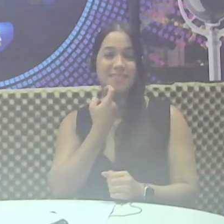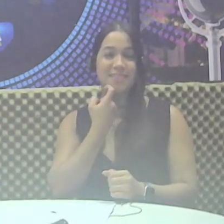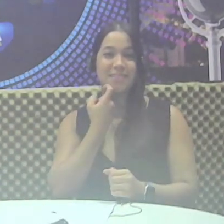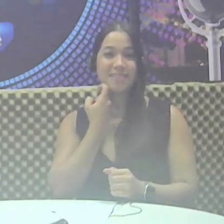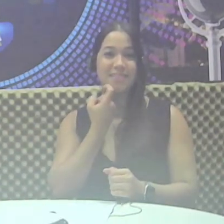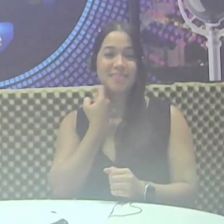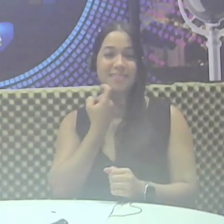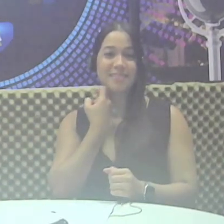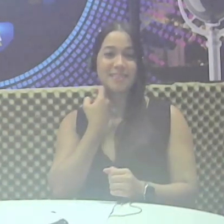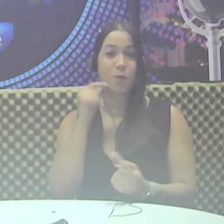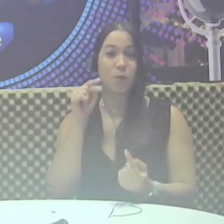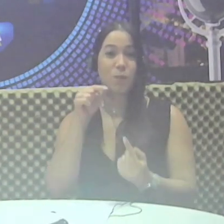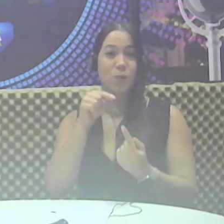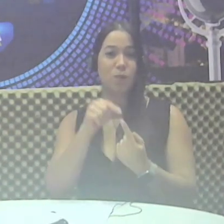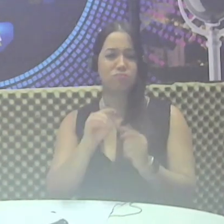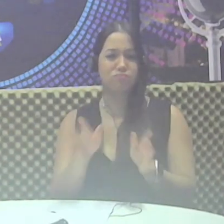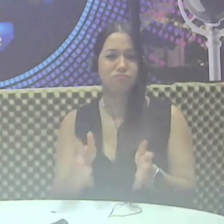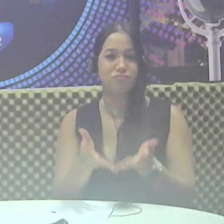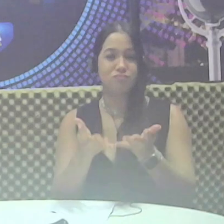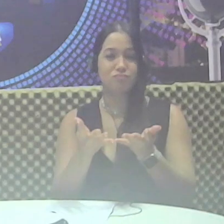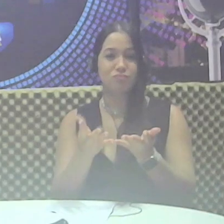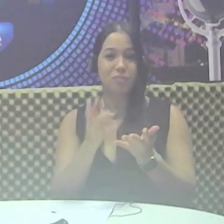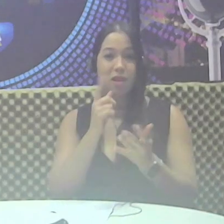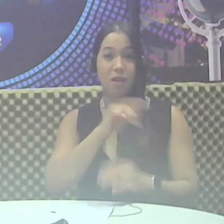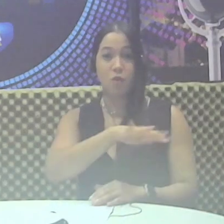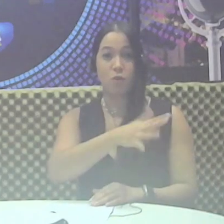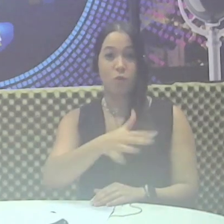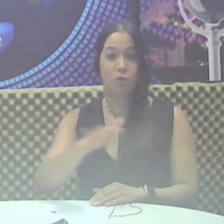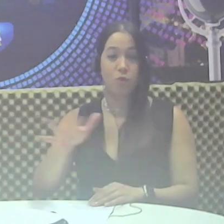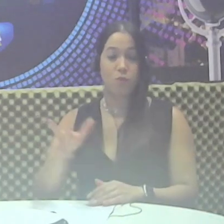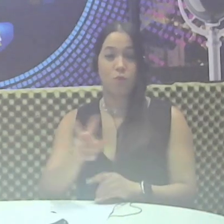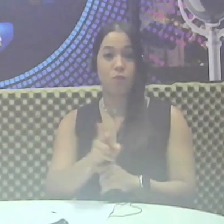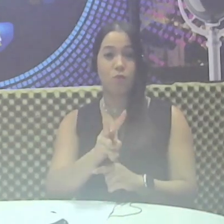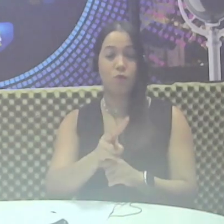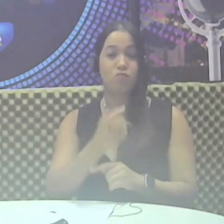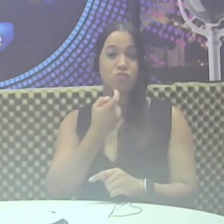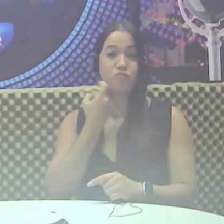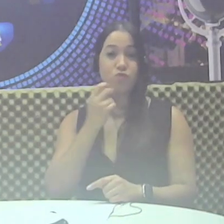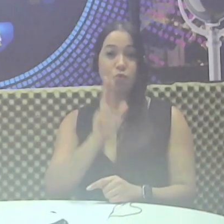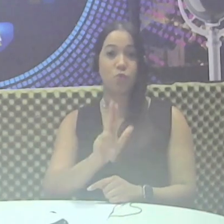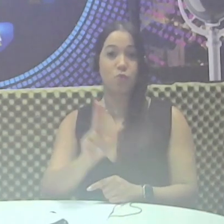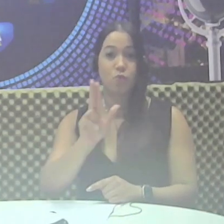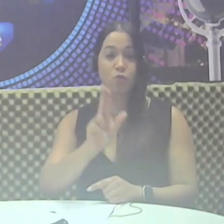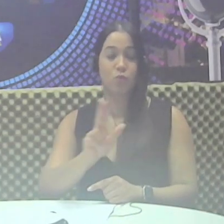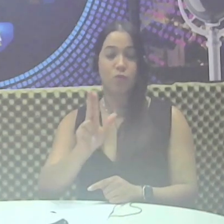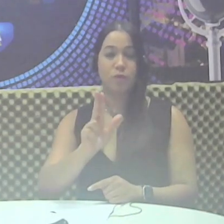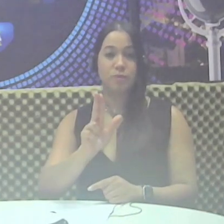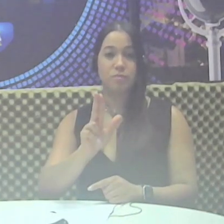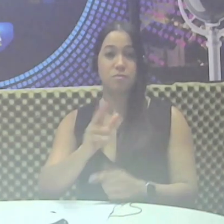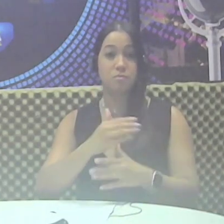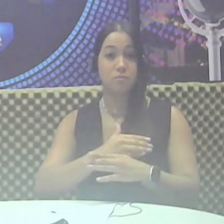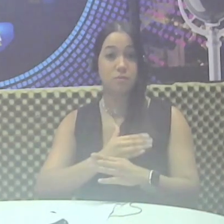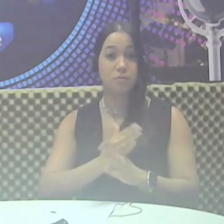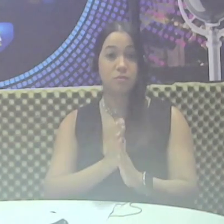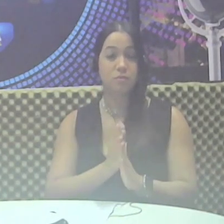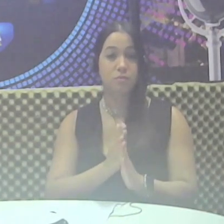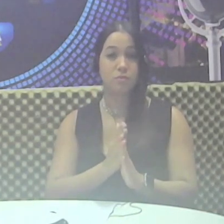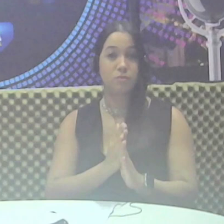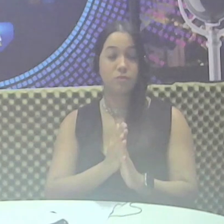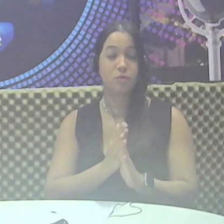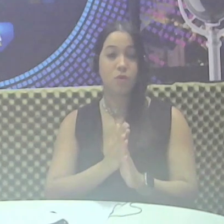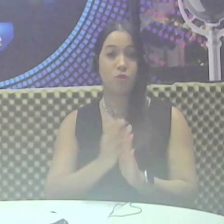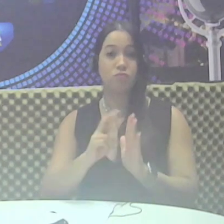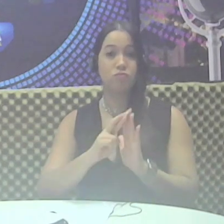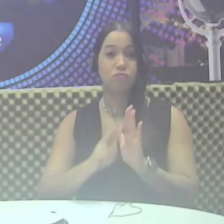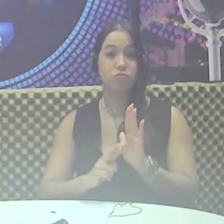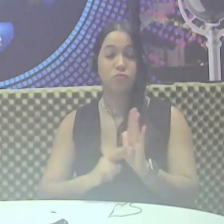O objetivo é estimular a aquicultura em Uberlândia. A iniciativa é regulamentada pela Resolução número